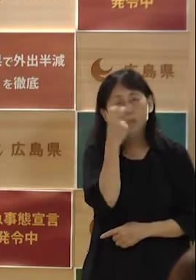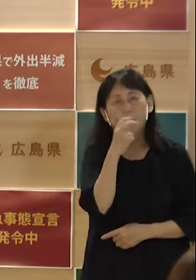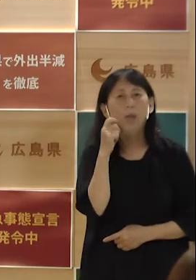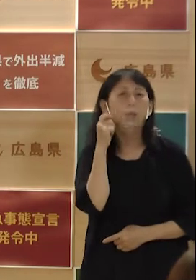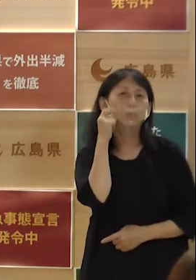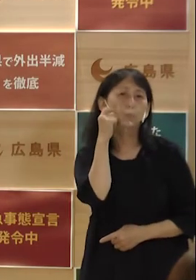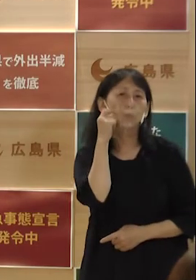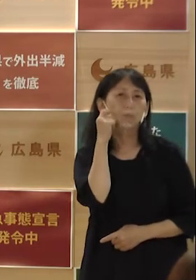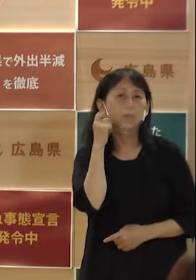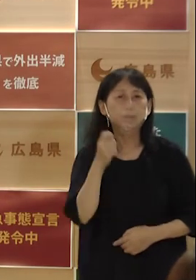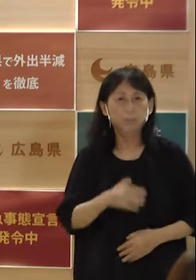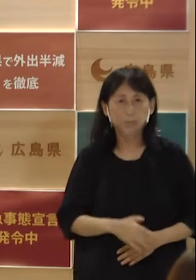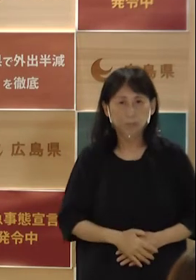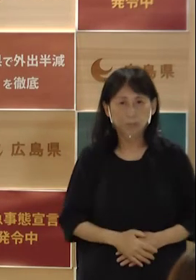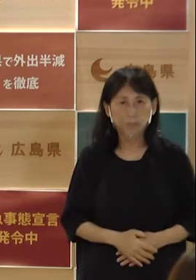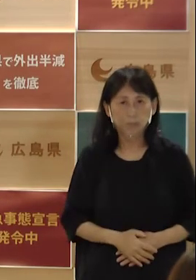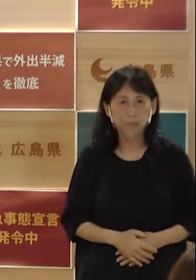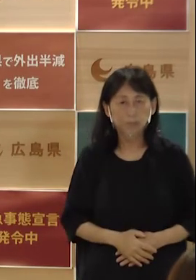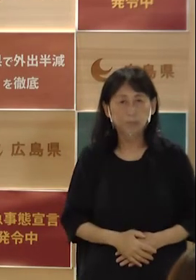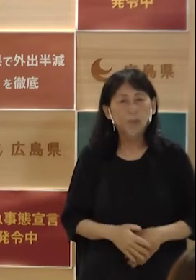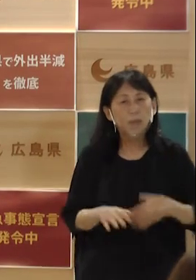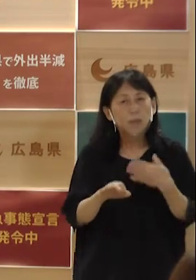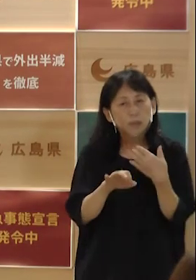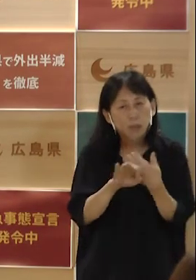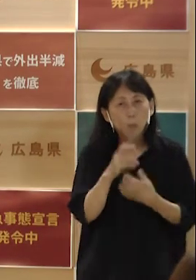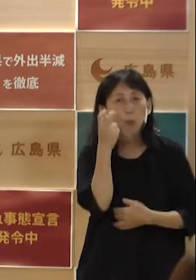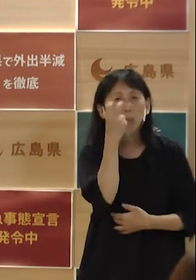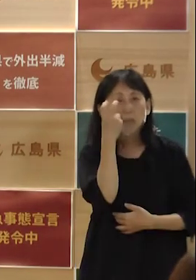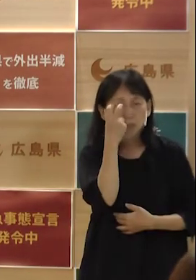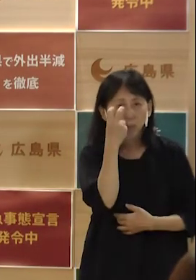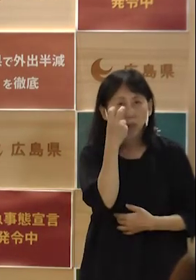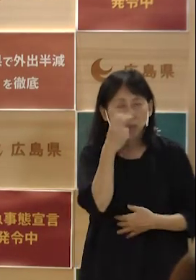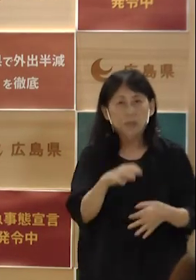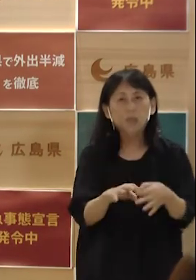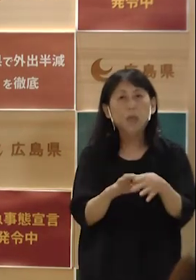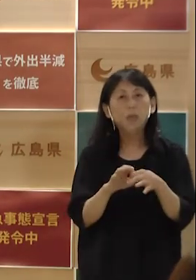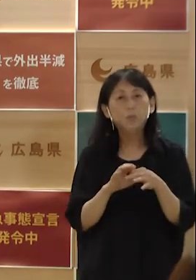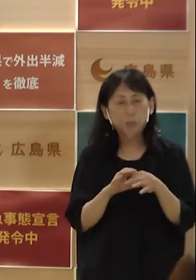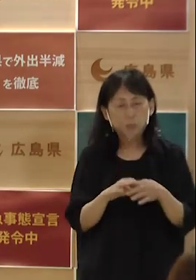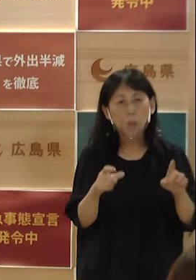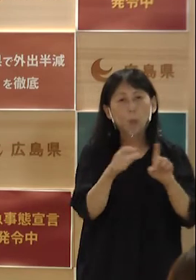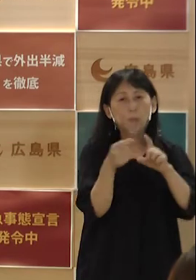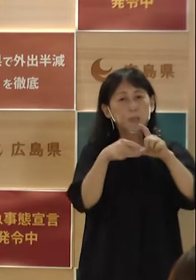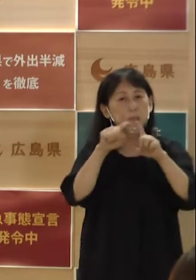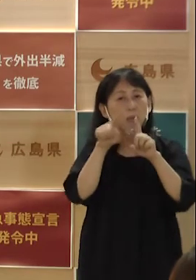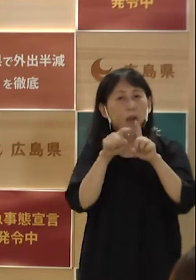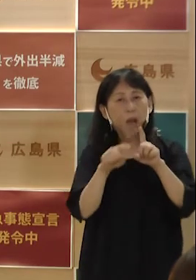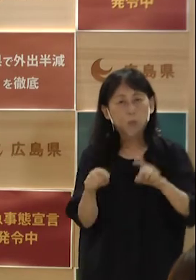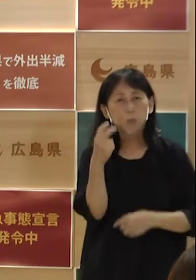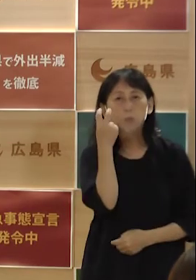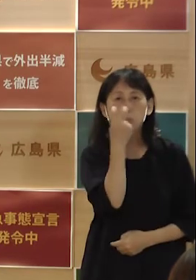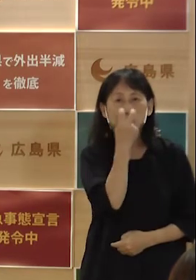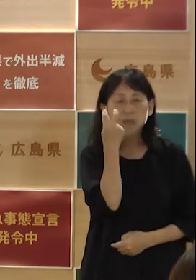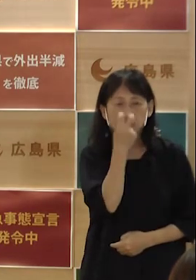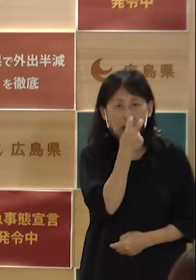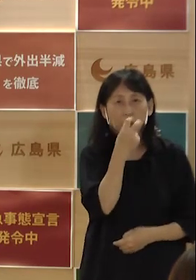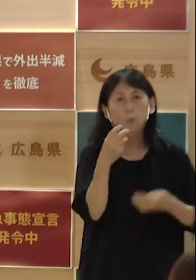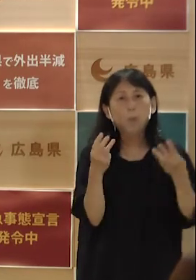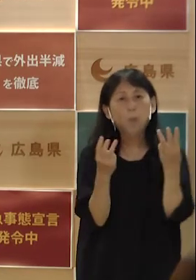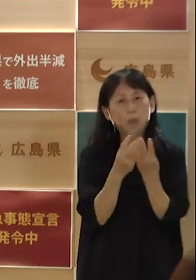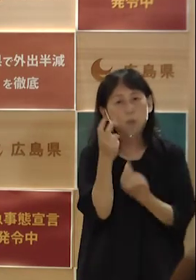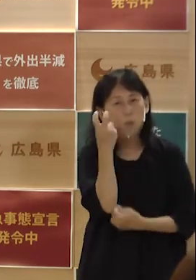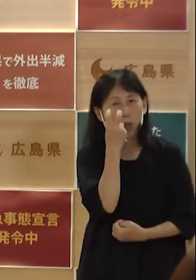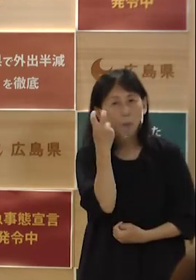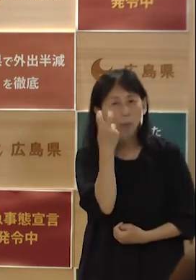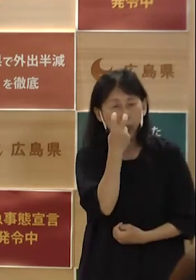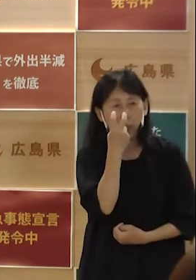ですが、例えば検査について見ますと、PCR 検査の状況を見ると、